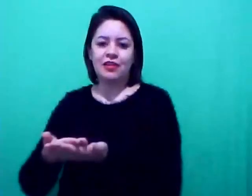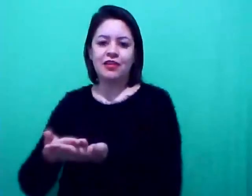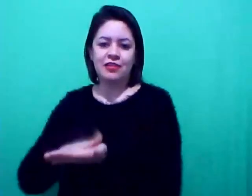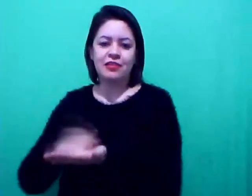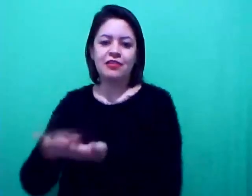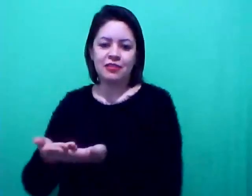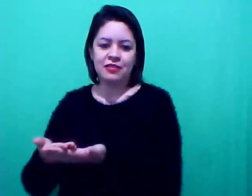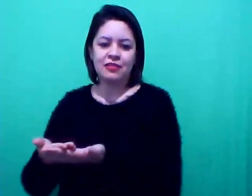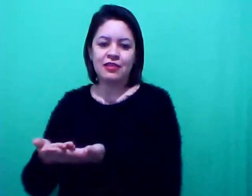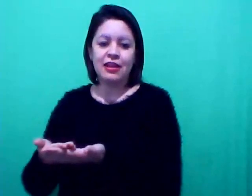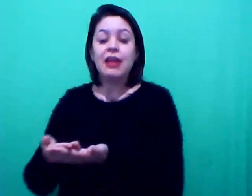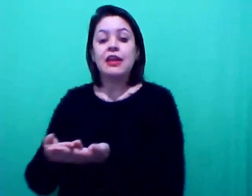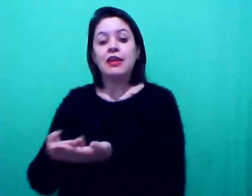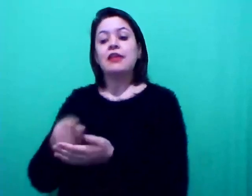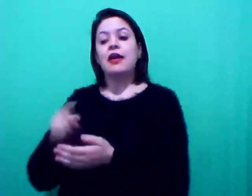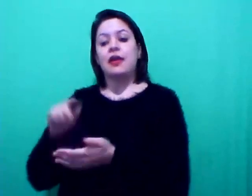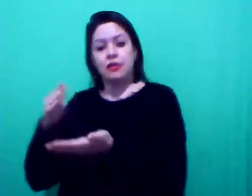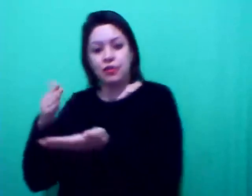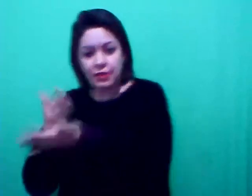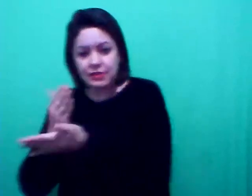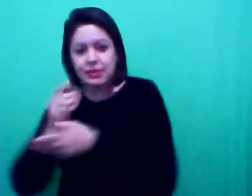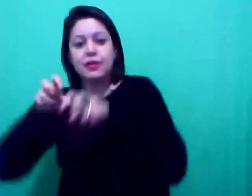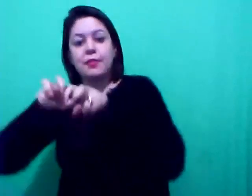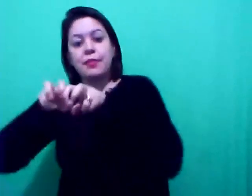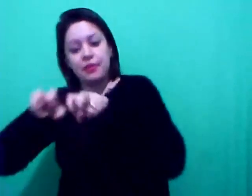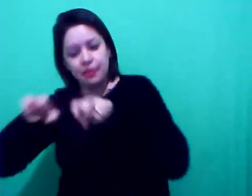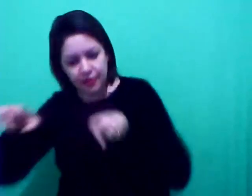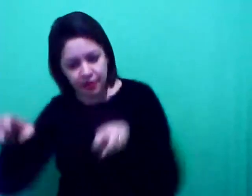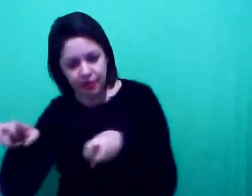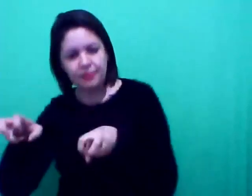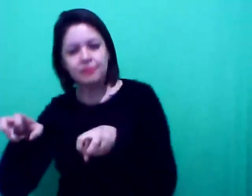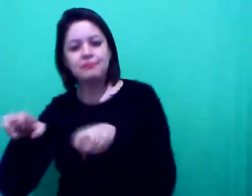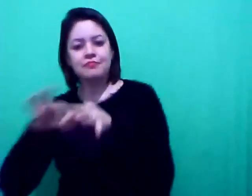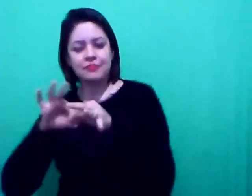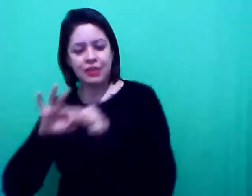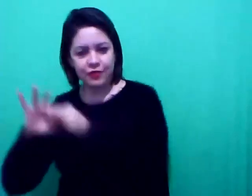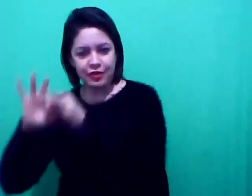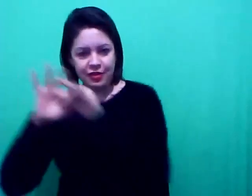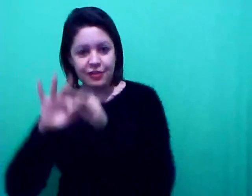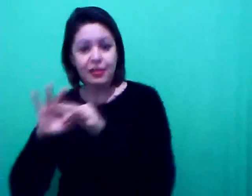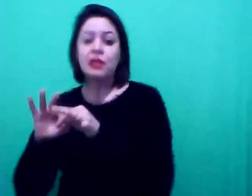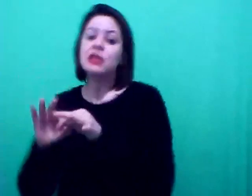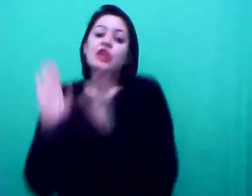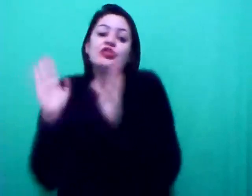sobre isso, né? Queria me tornar intérprete de Libras. E eu fiz a banca da